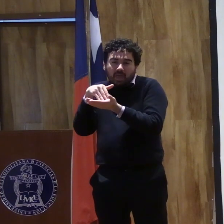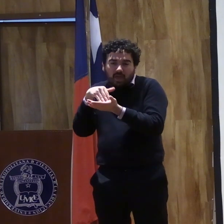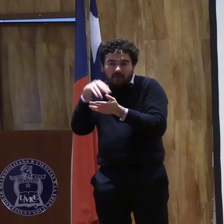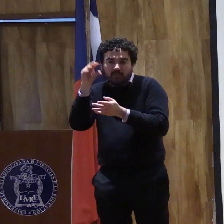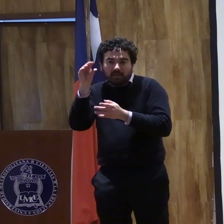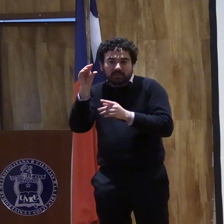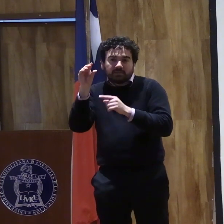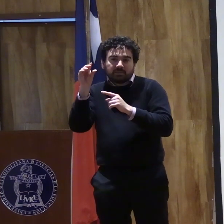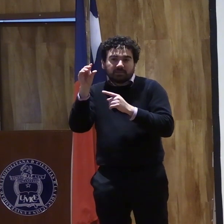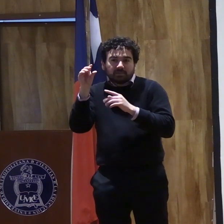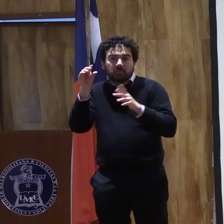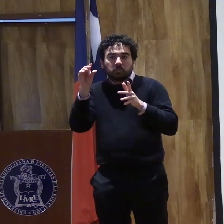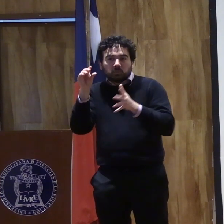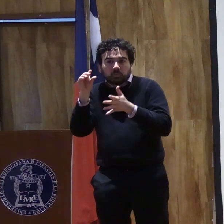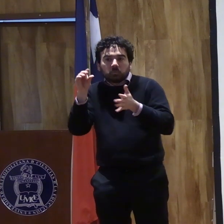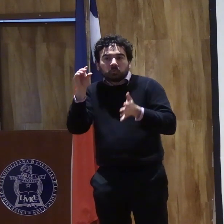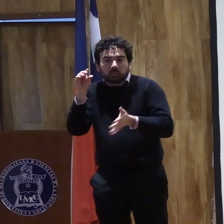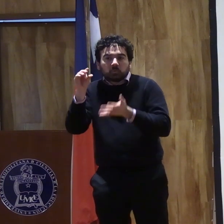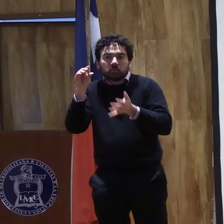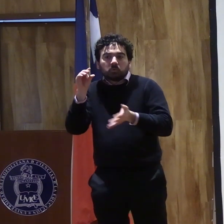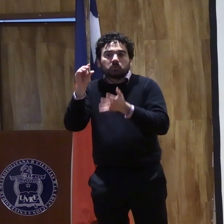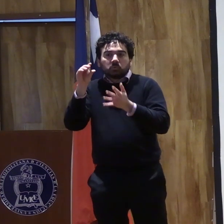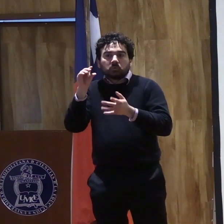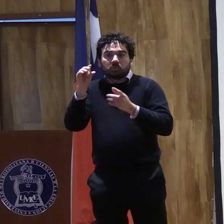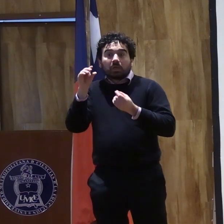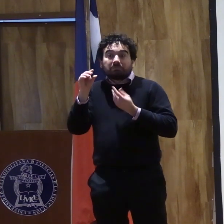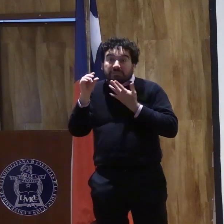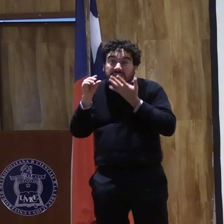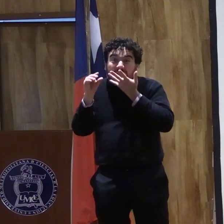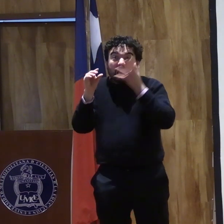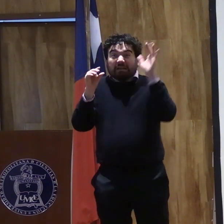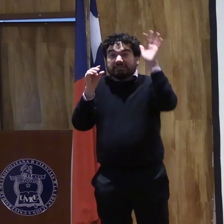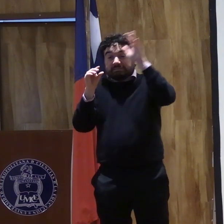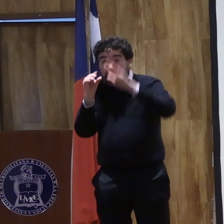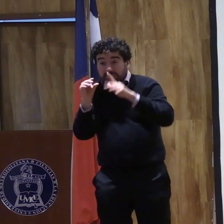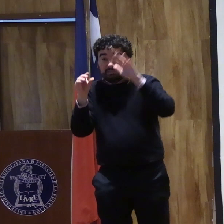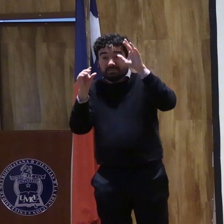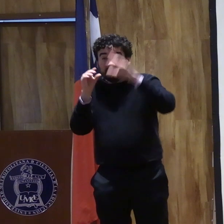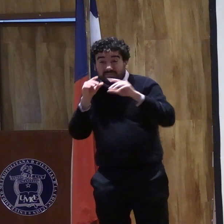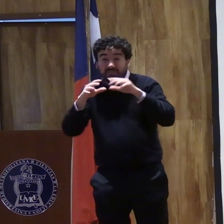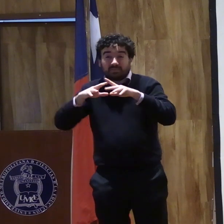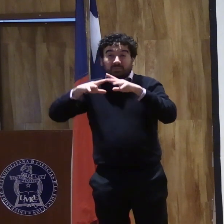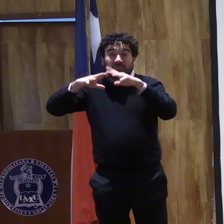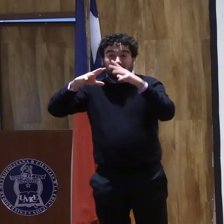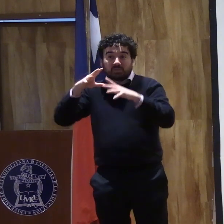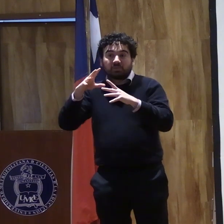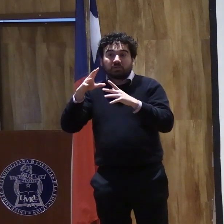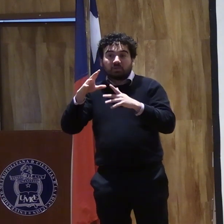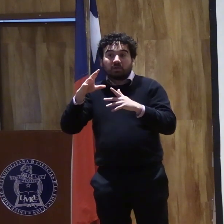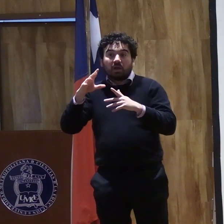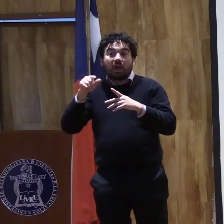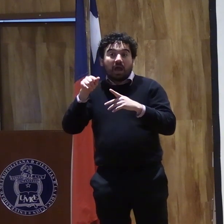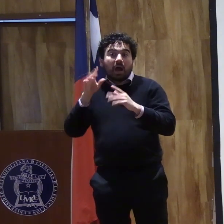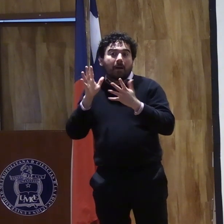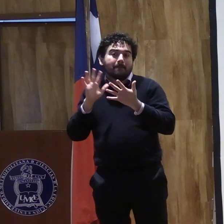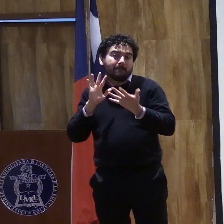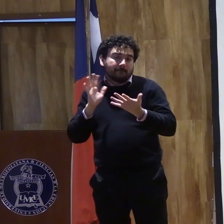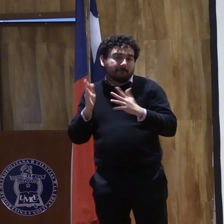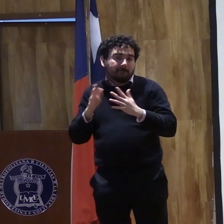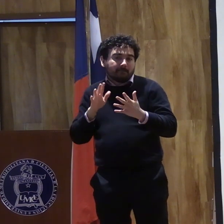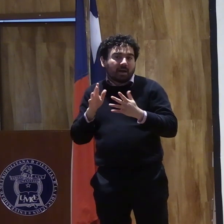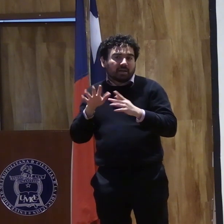yo creo que si se recuperan las nevazones y vuelven a haber temperaturas menos altas, a lo mejor los glaciares